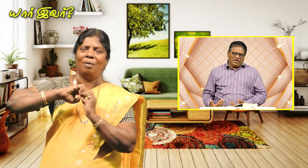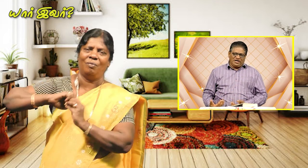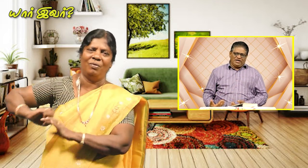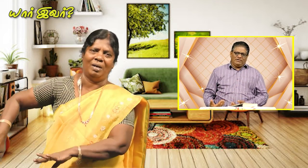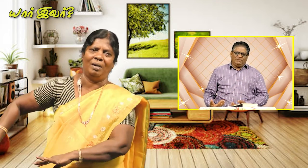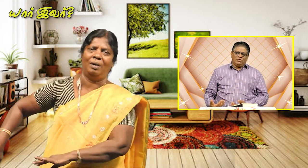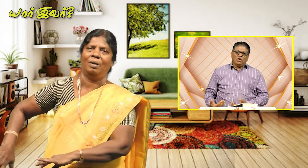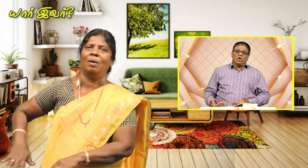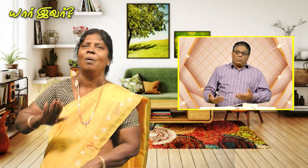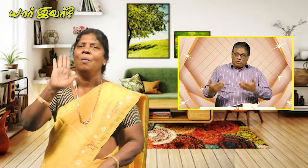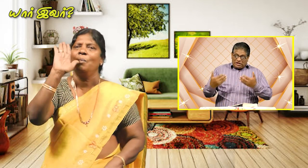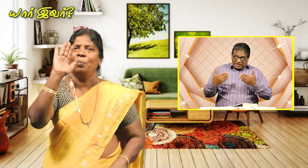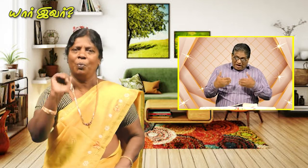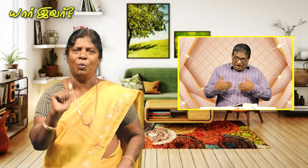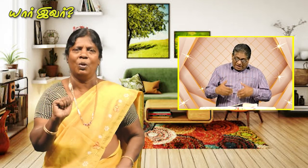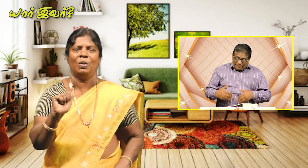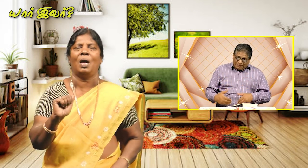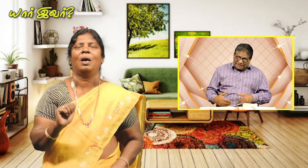தரித்து கொள்ளுங்கள்.